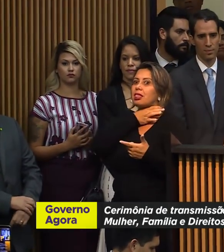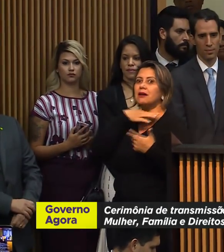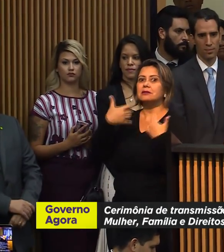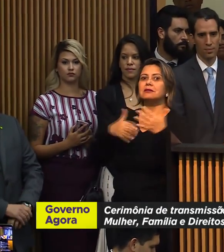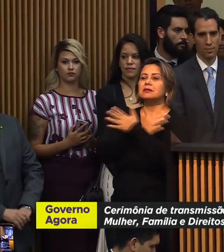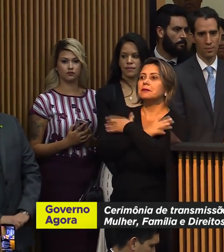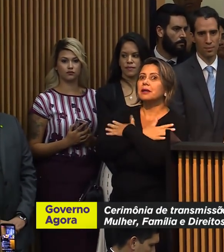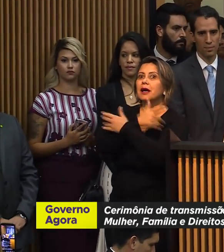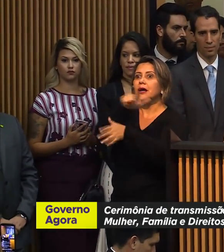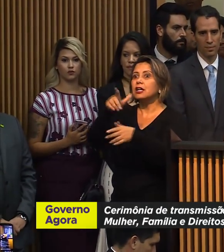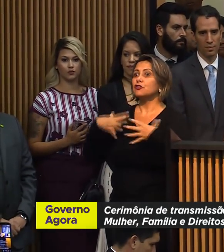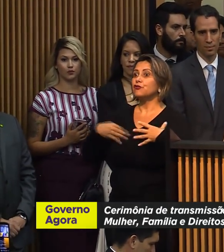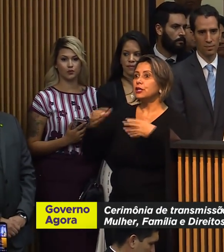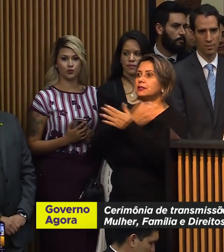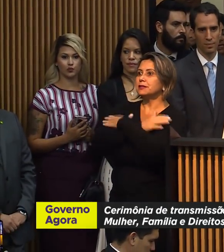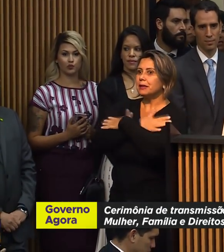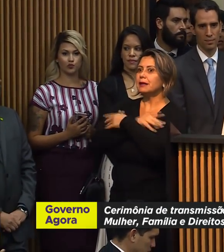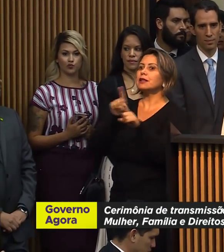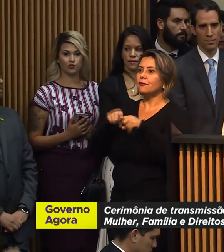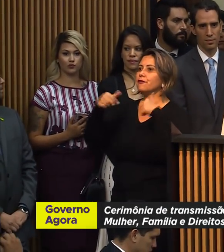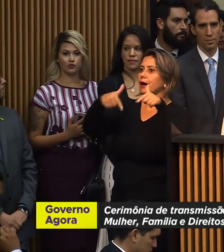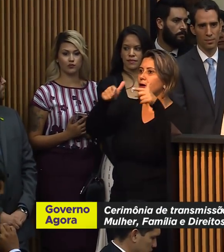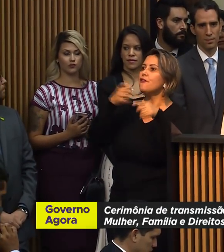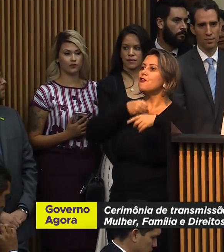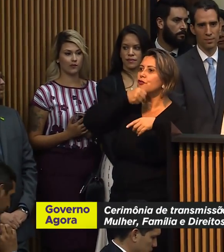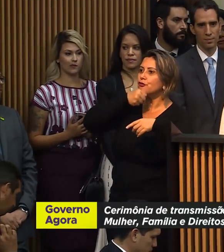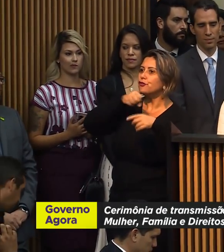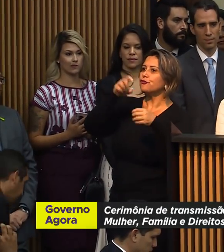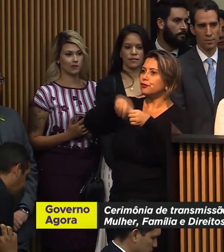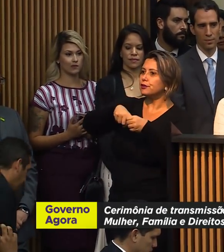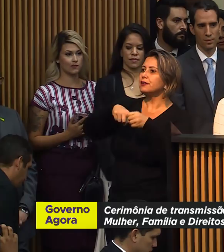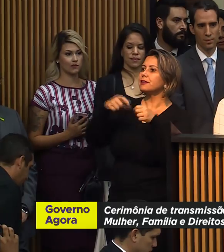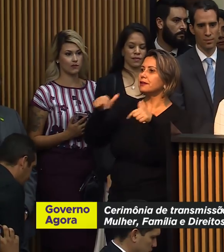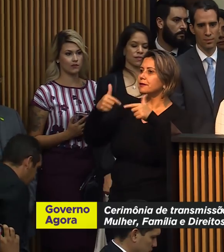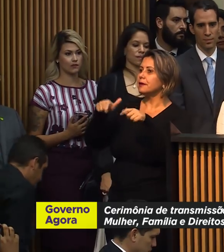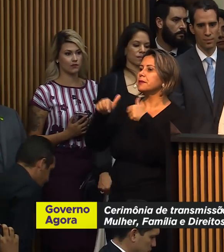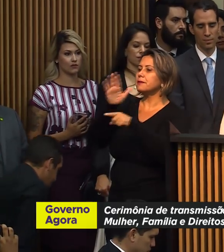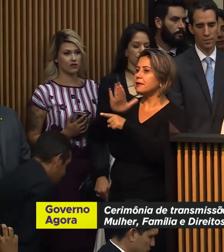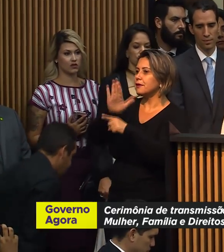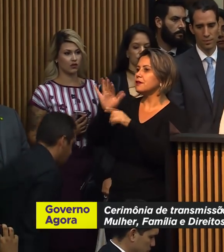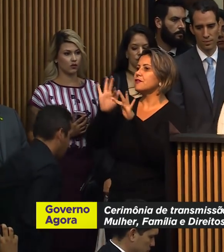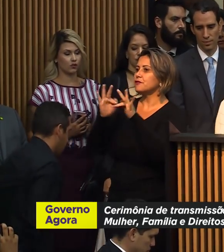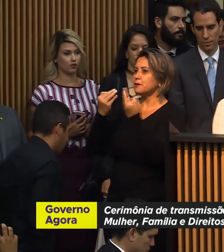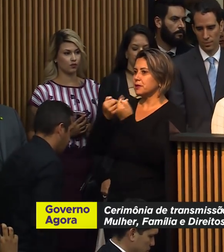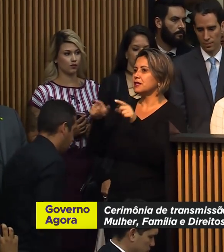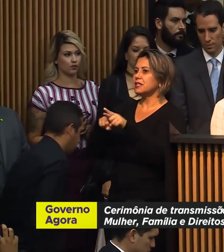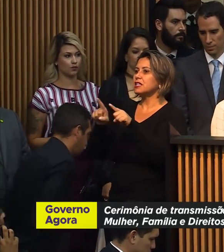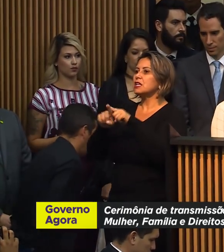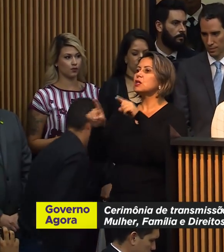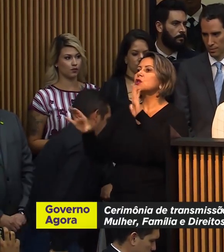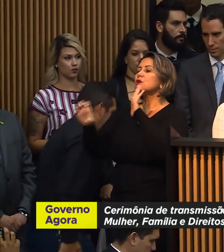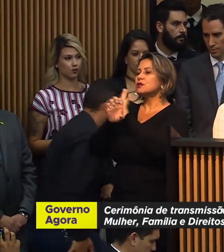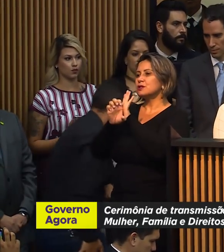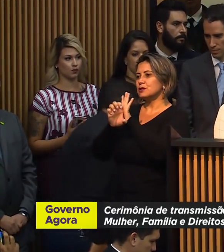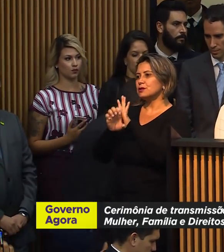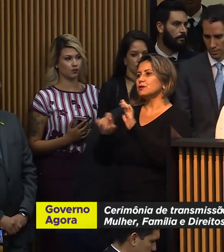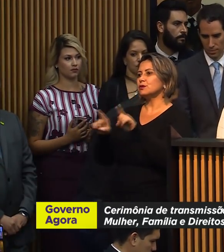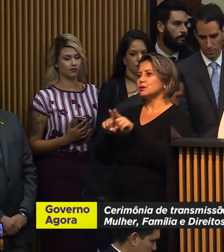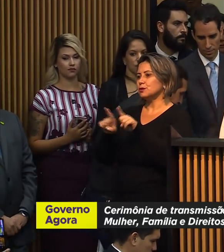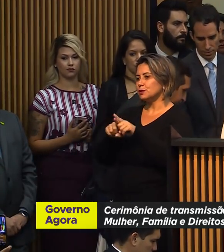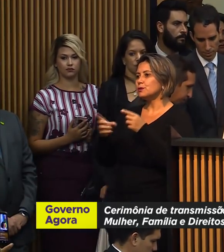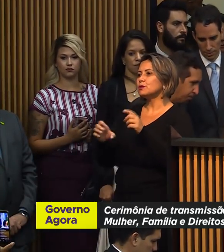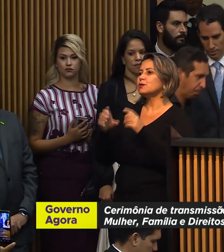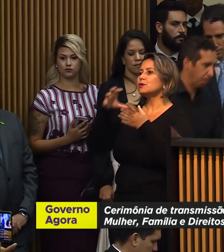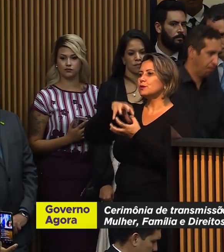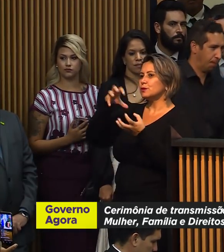com os idosos, por meio da Secretaria do Idoso, para que o Estatuto do Idoso seja respeitado